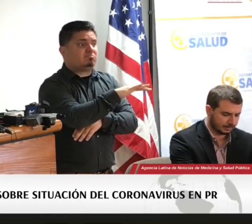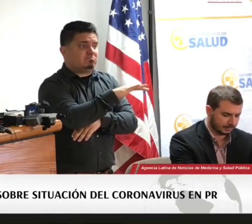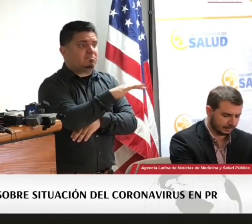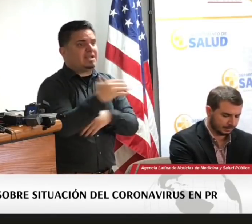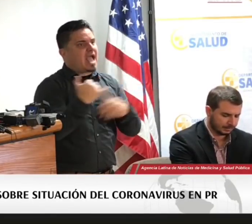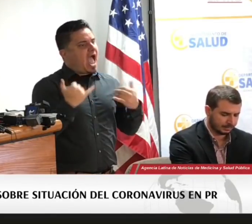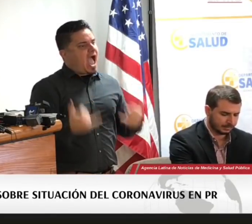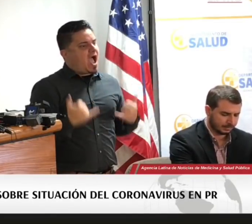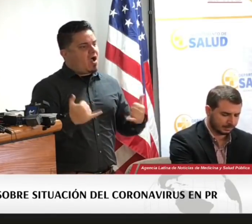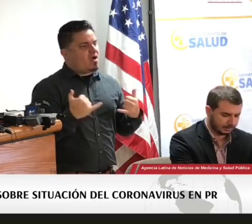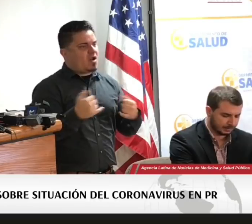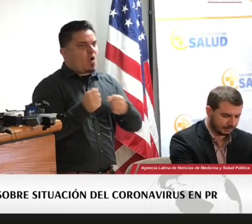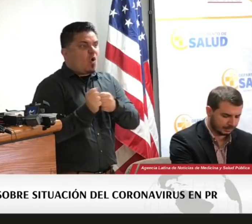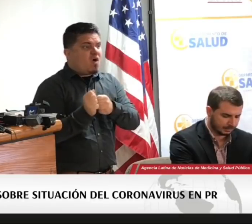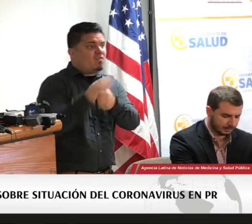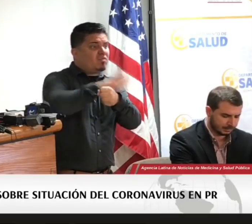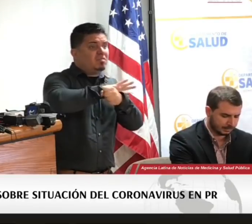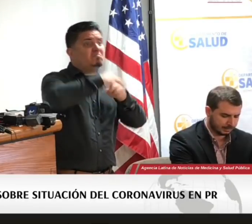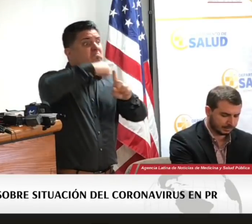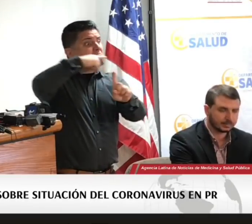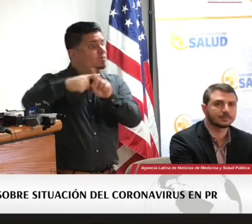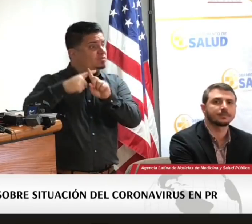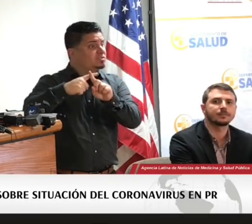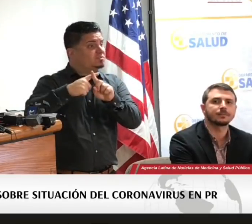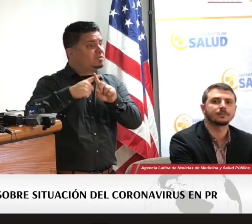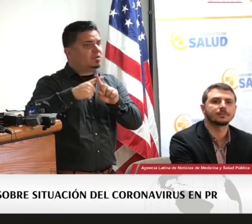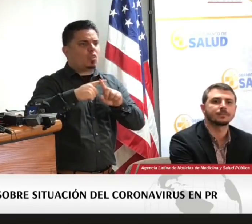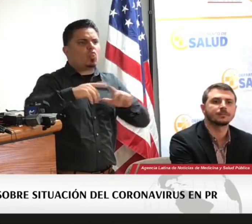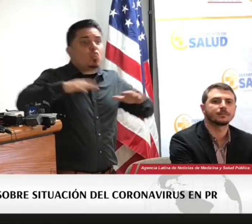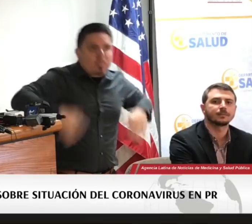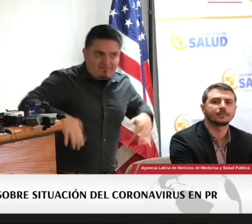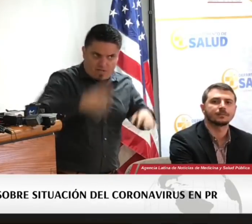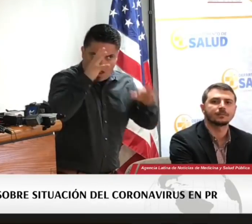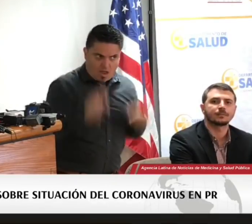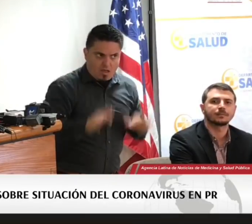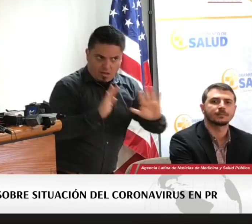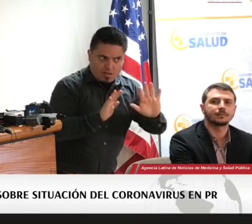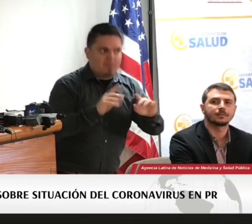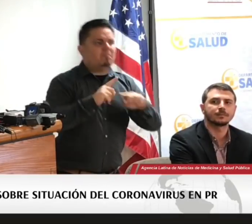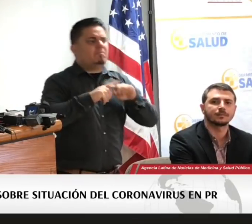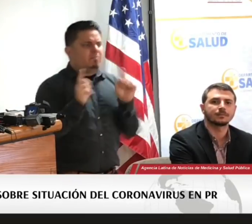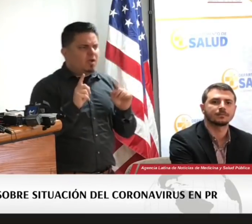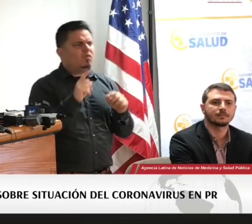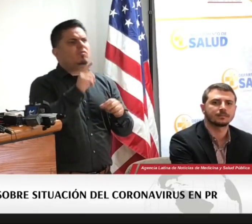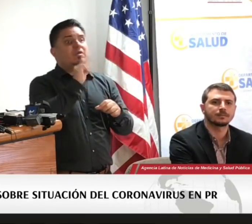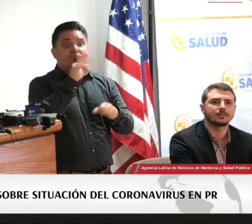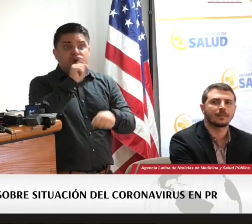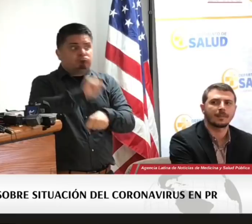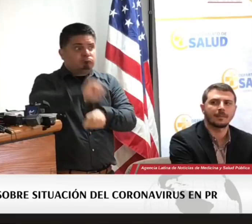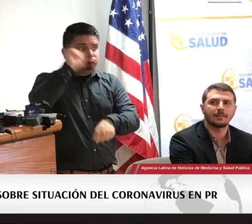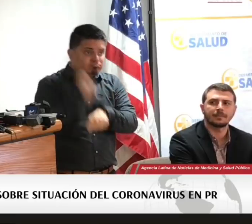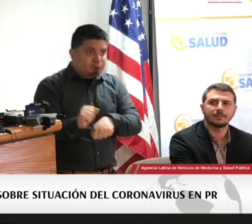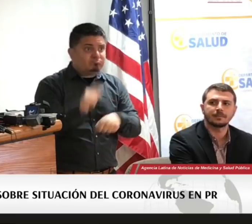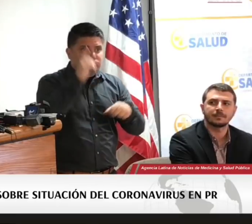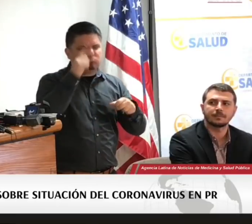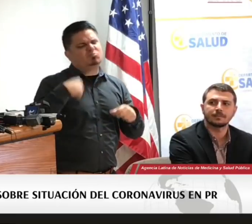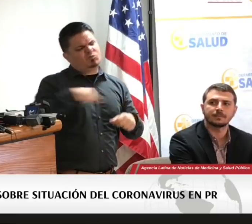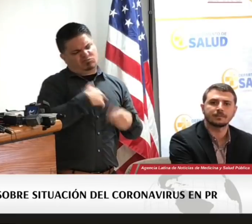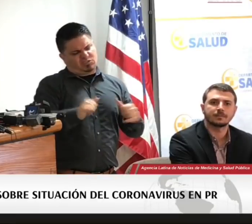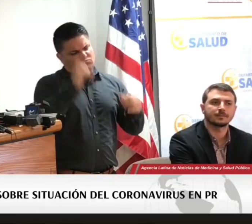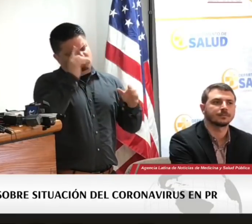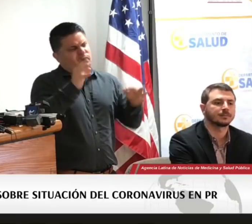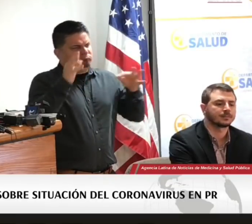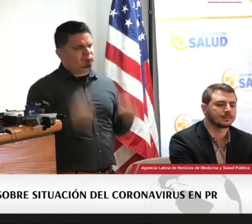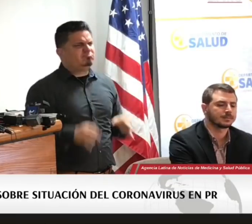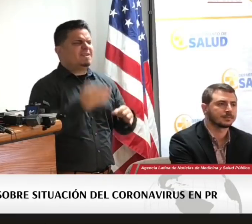aún reportados en la isla, quiero tomar todas las medidas necesarias para ayudar en la prevención de esta